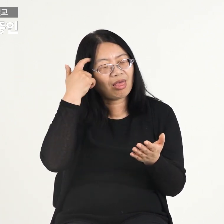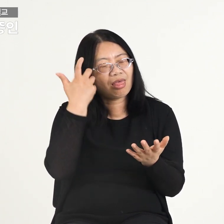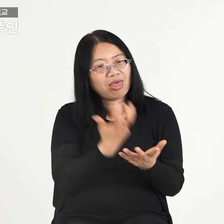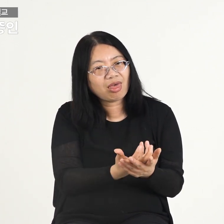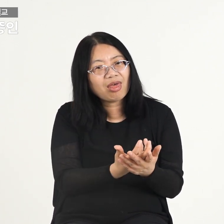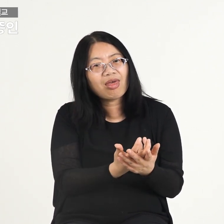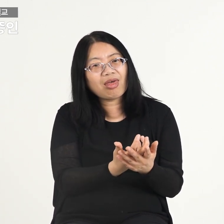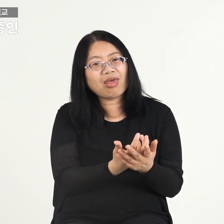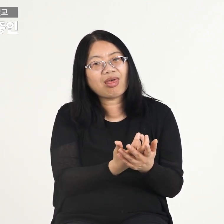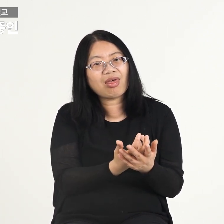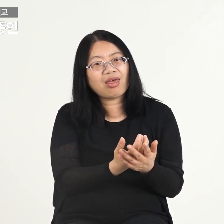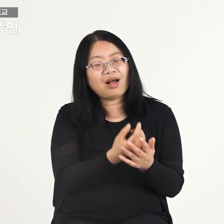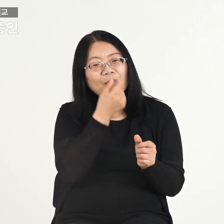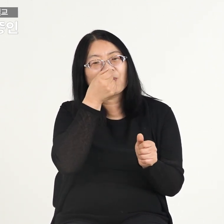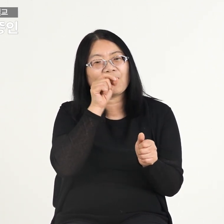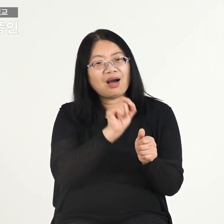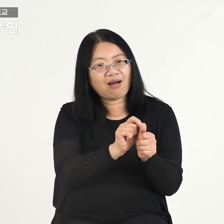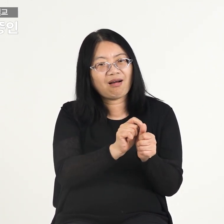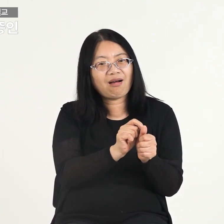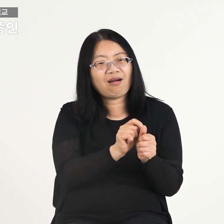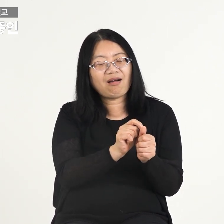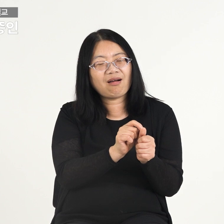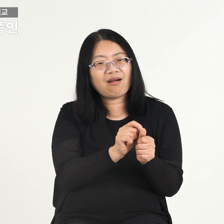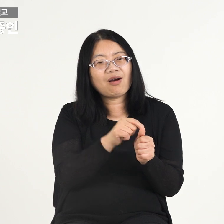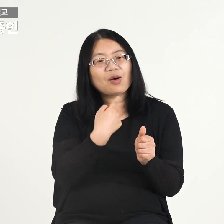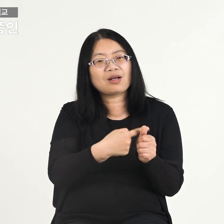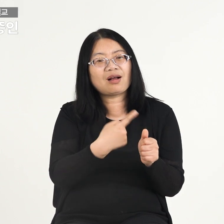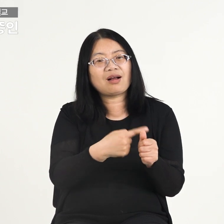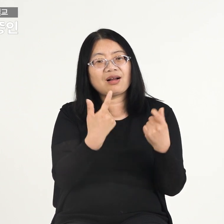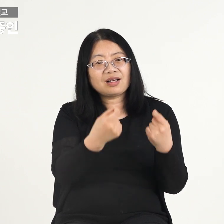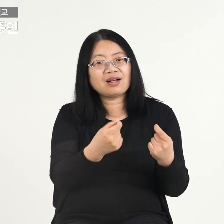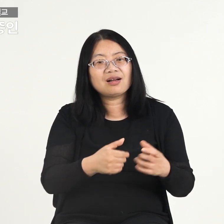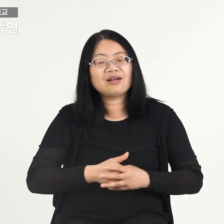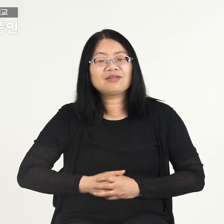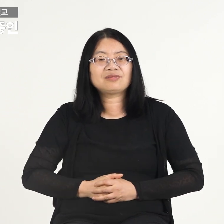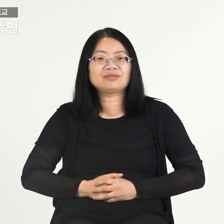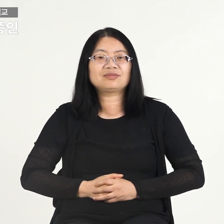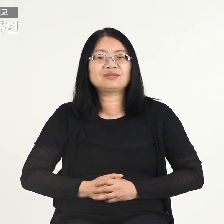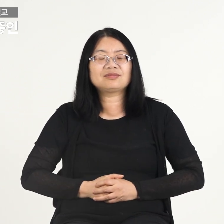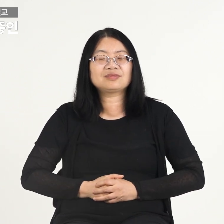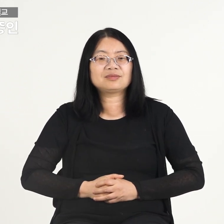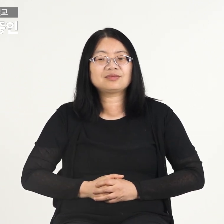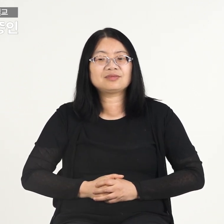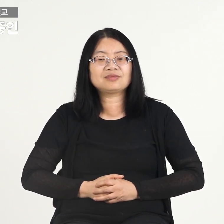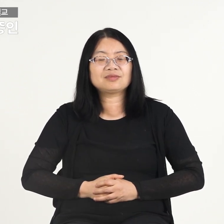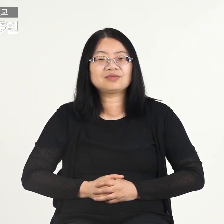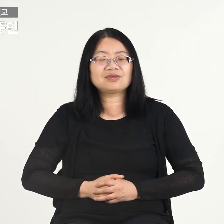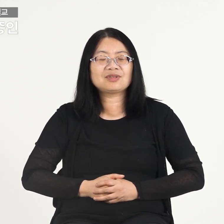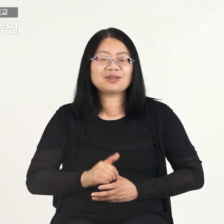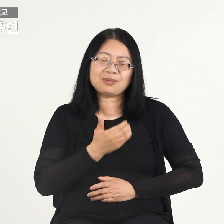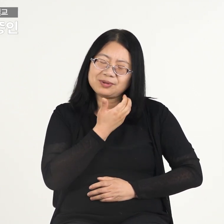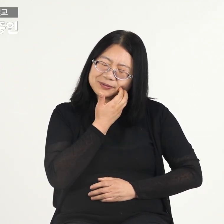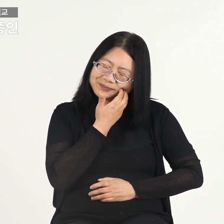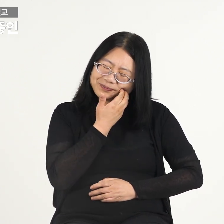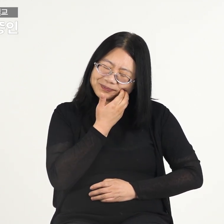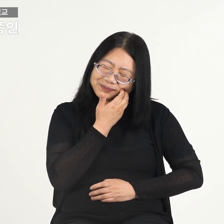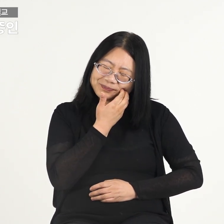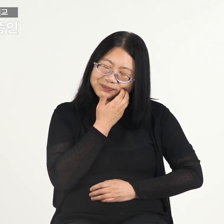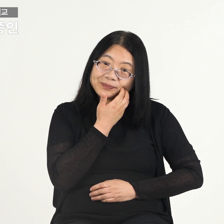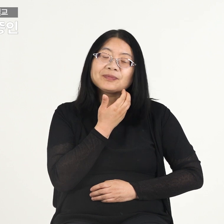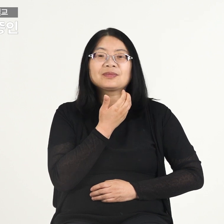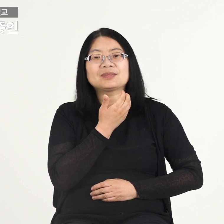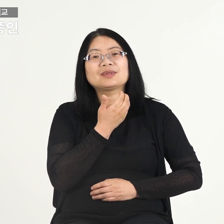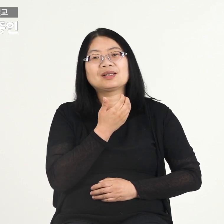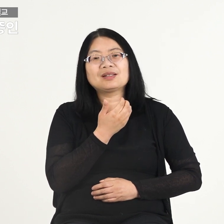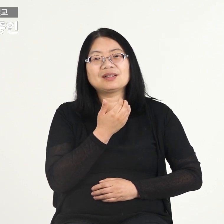충격적인 모독과 치욕을 얘기합니다. 어마어마한 충격적인 수치를 얘기합니다. 그